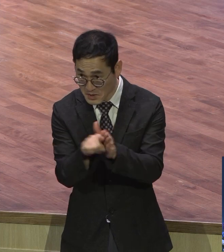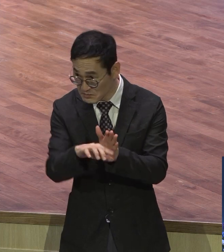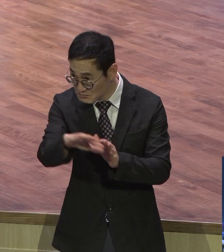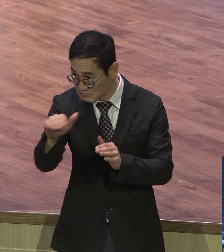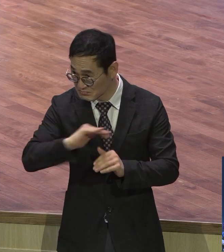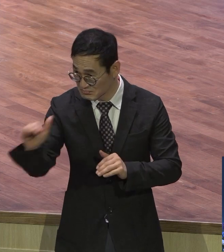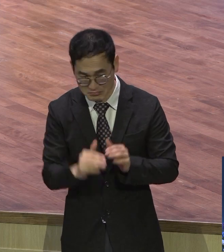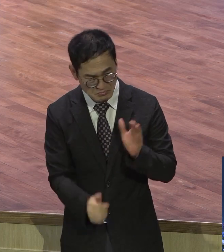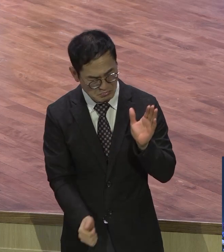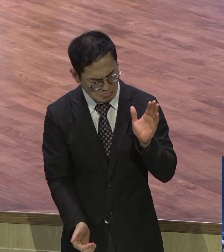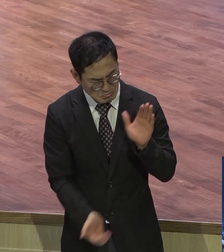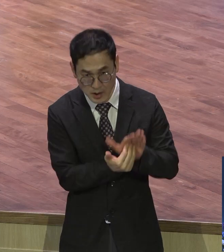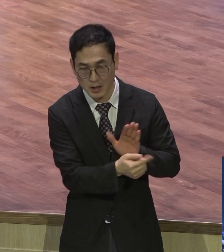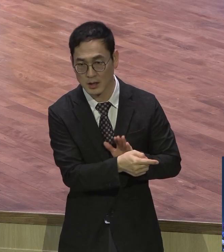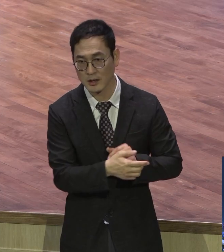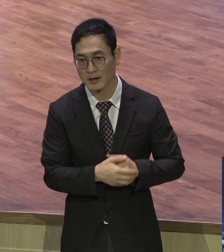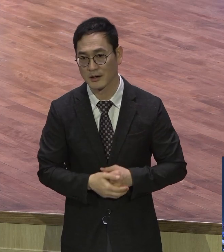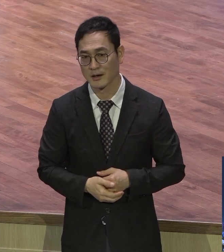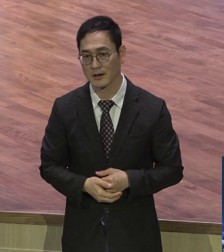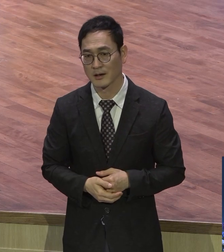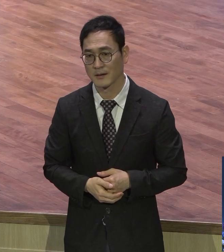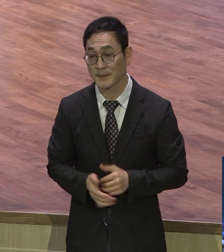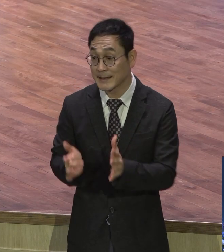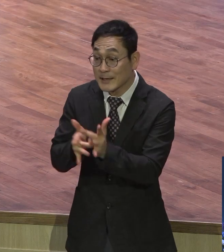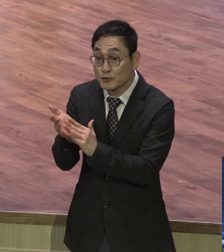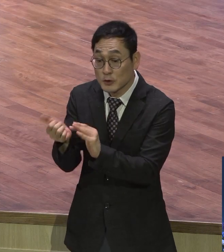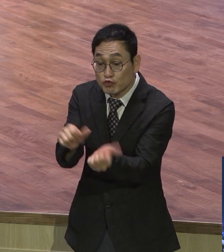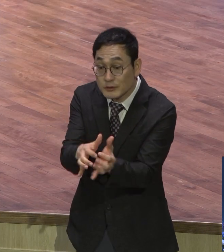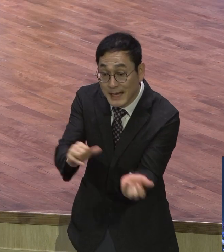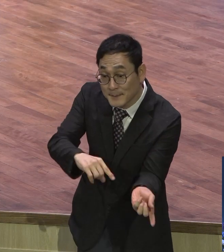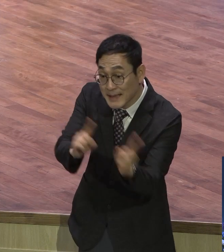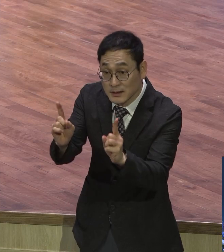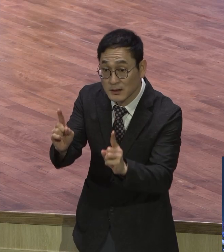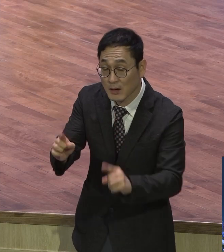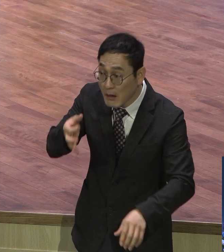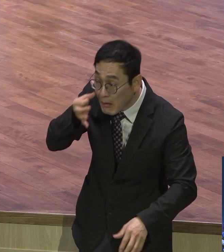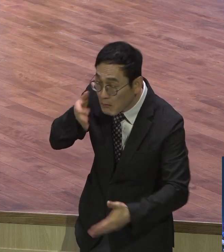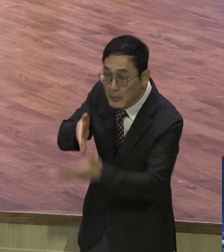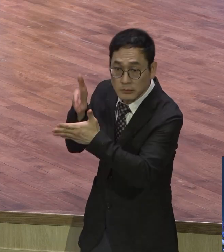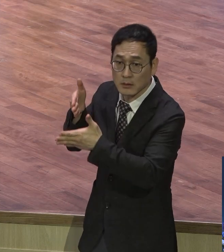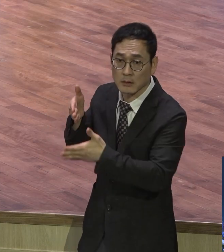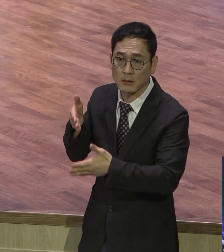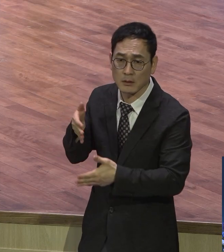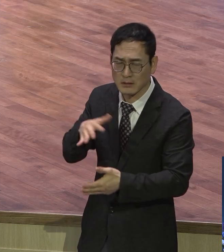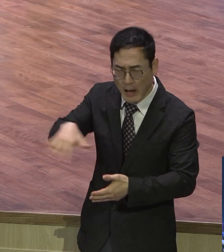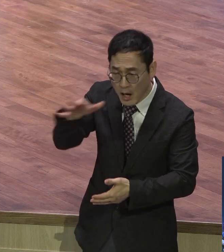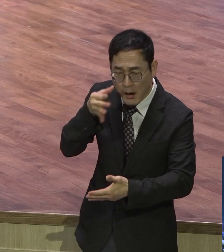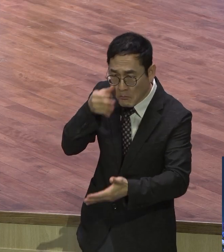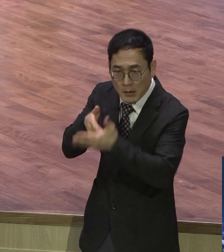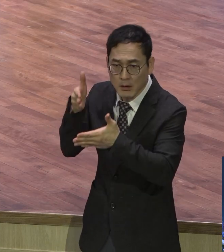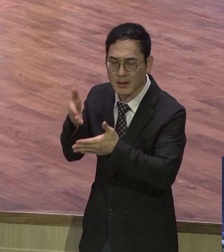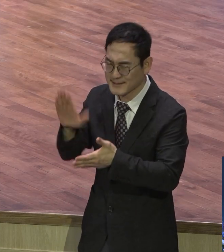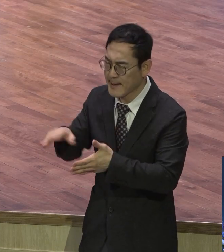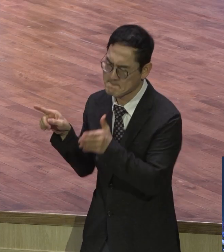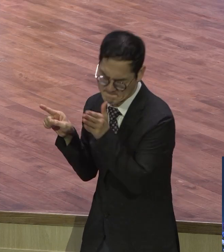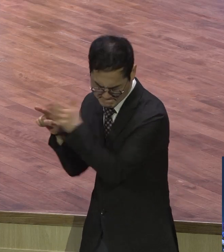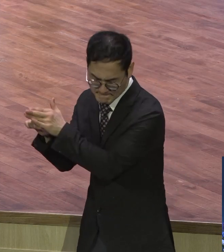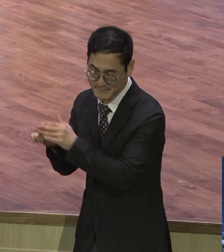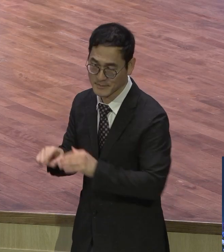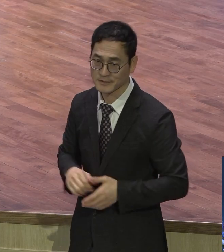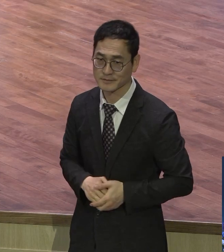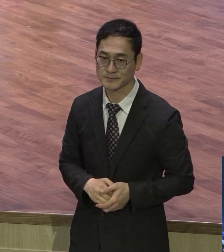예수님이 죽은 자를 살린 거 본 적이 없다고요. 처음이라고요. 그런데 확실한 믿음을 가졌어요.